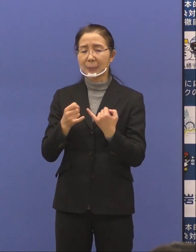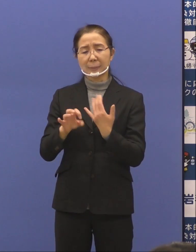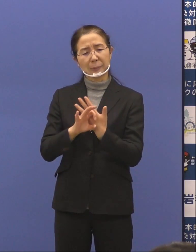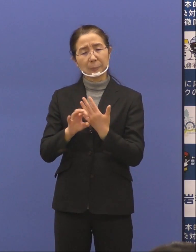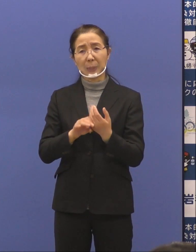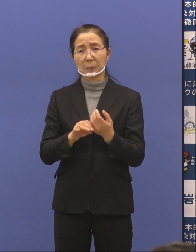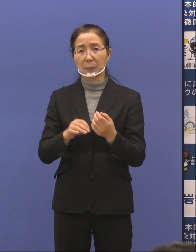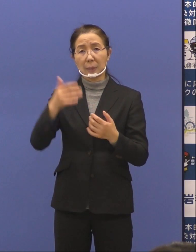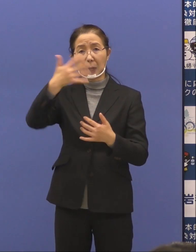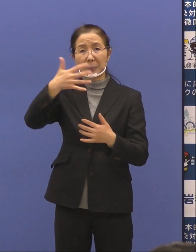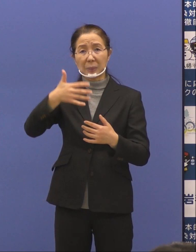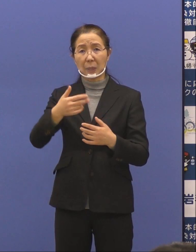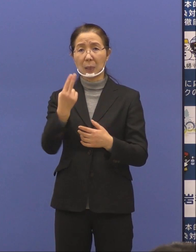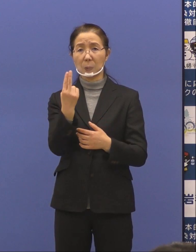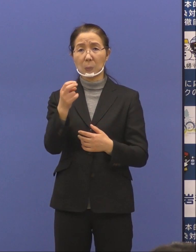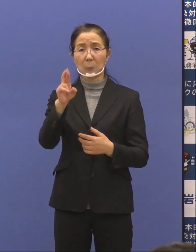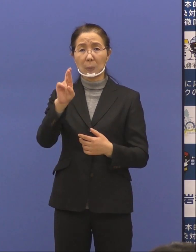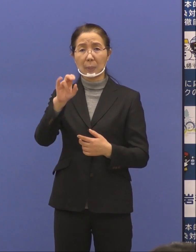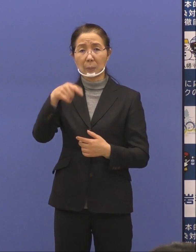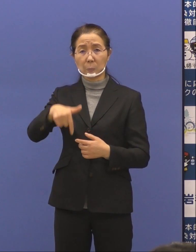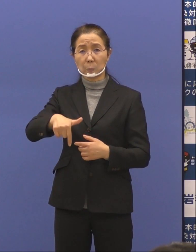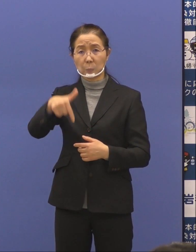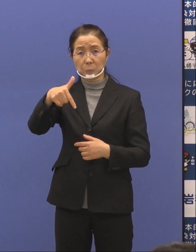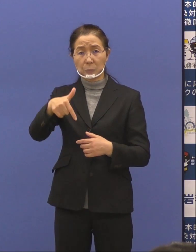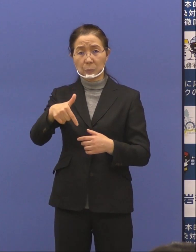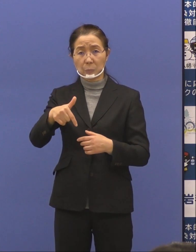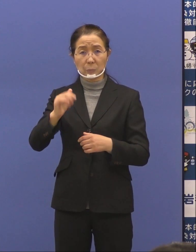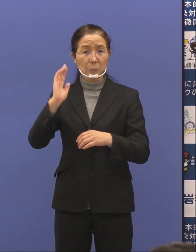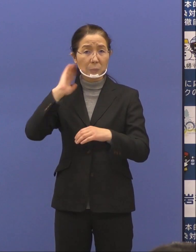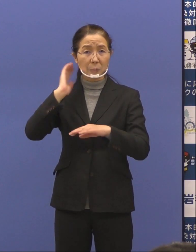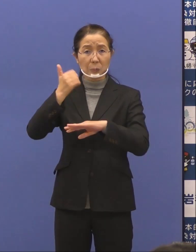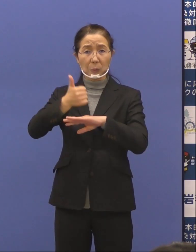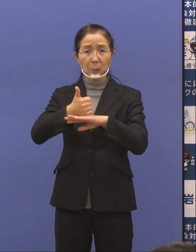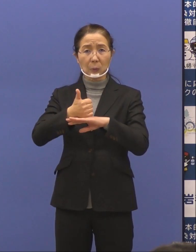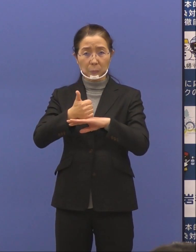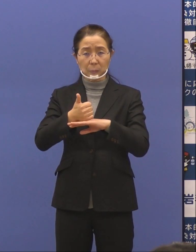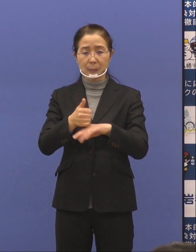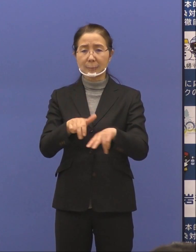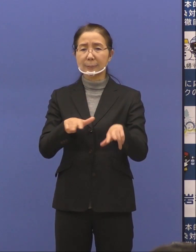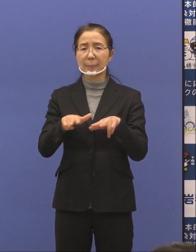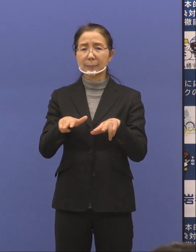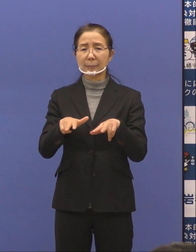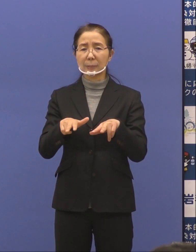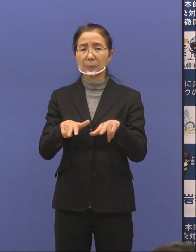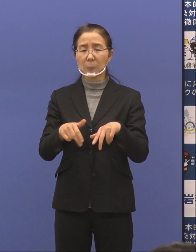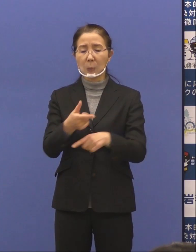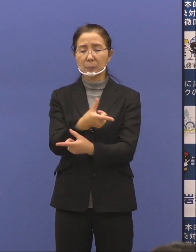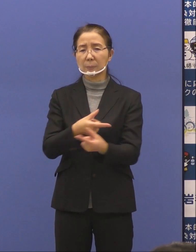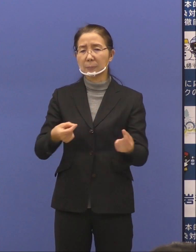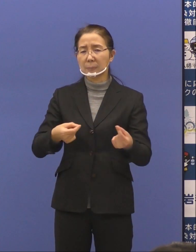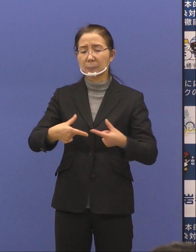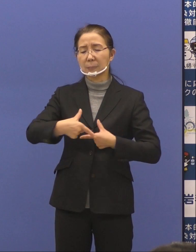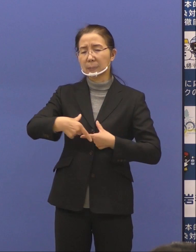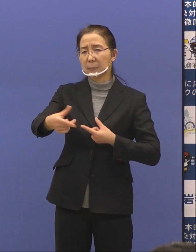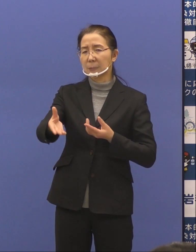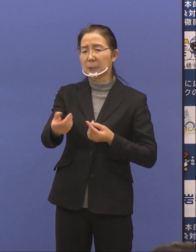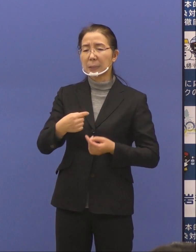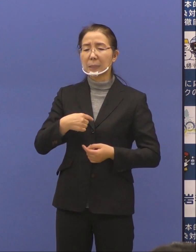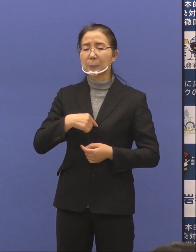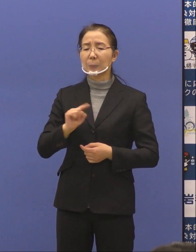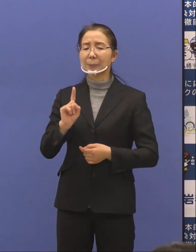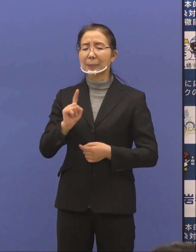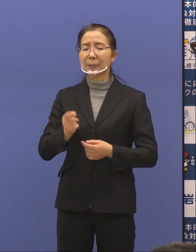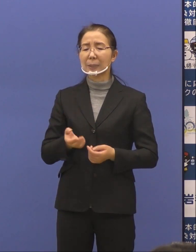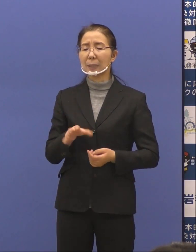トランプ元大統領は政治をこうディールと呼んで、まあ、取引、自分が何